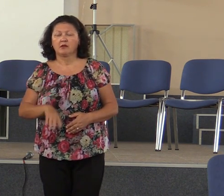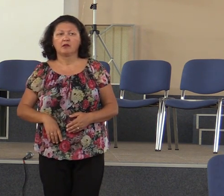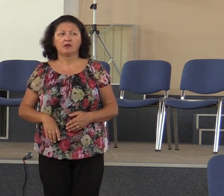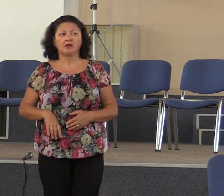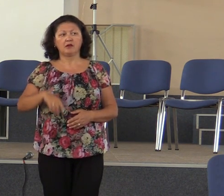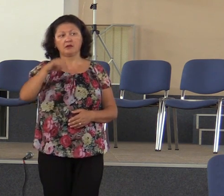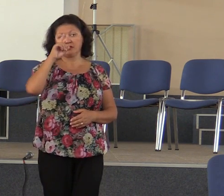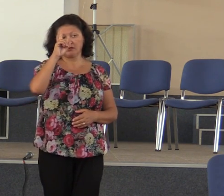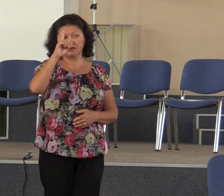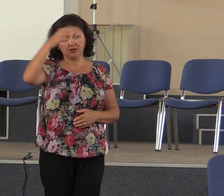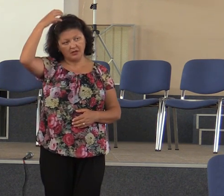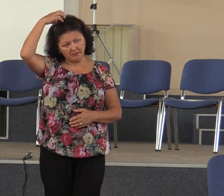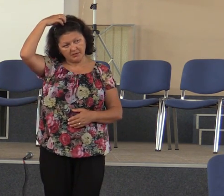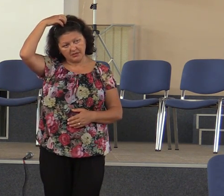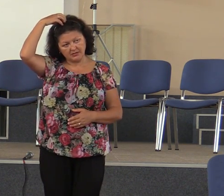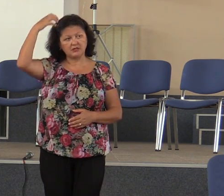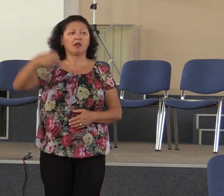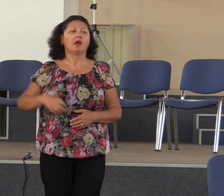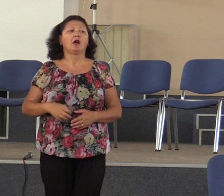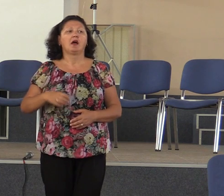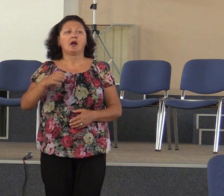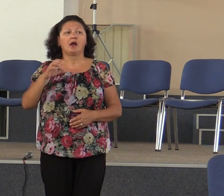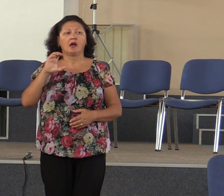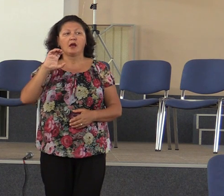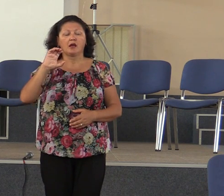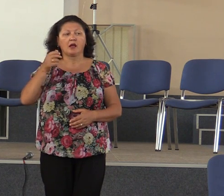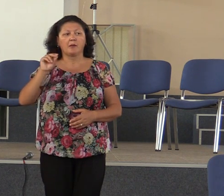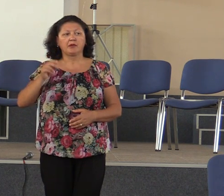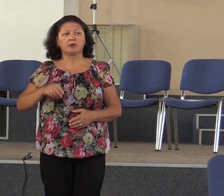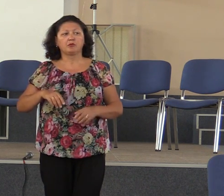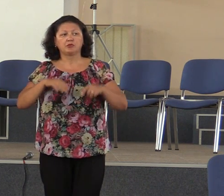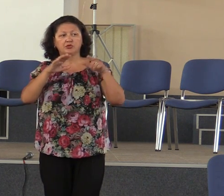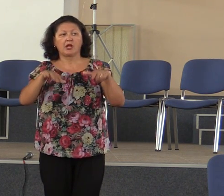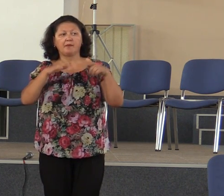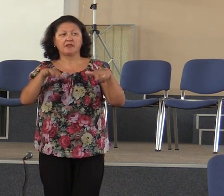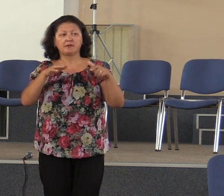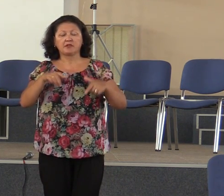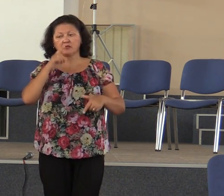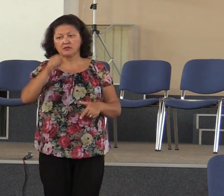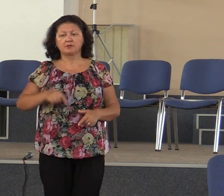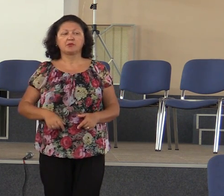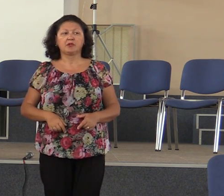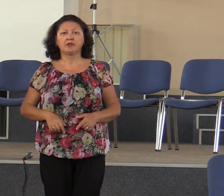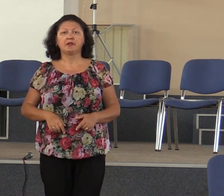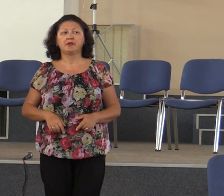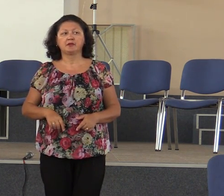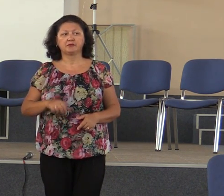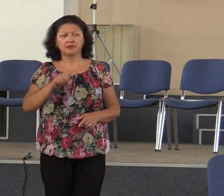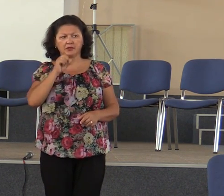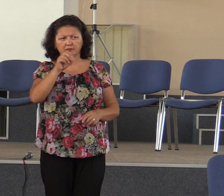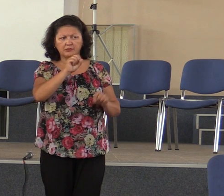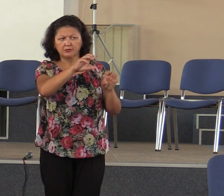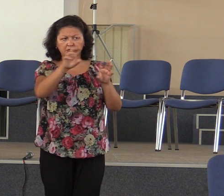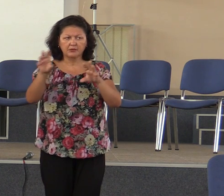Împărați, capitolul 17. Se spune acolo că era un proroc al Domnului, chemat